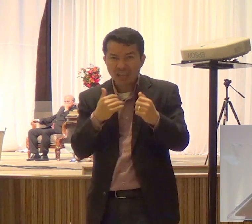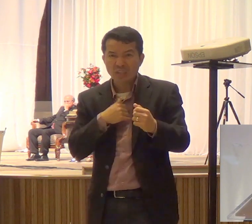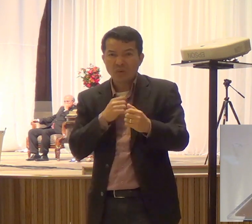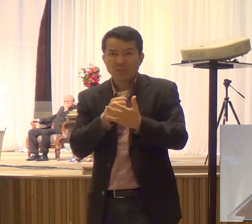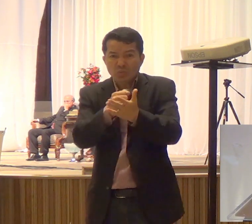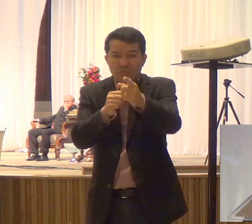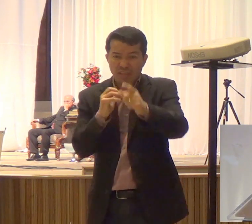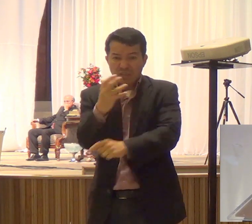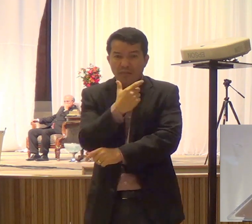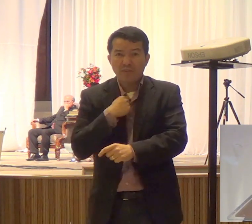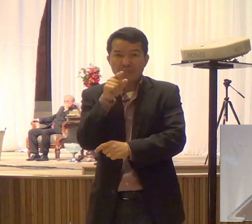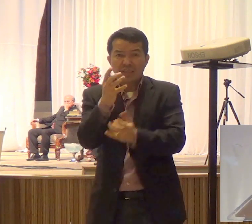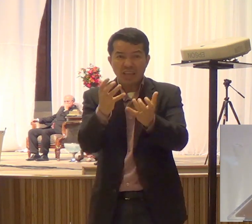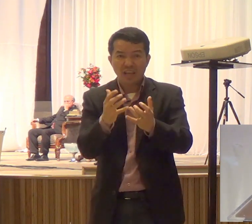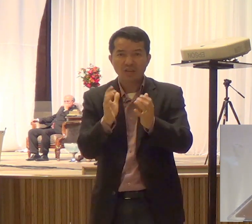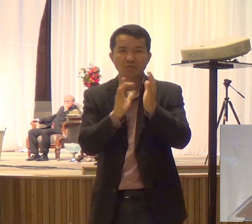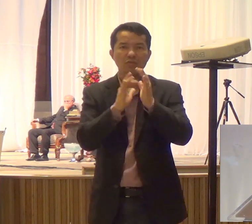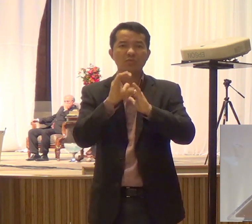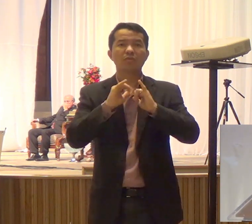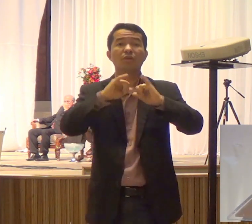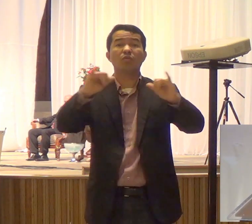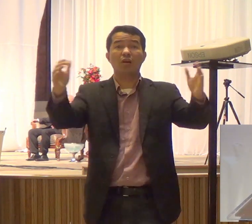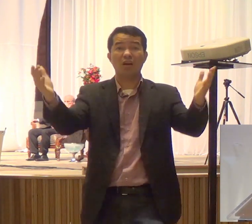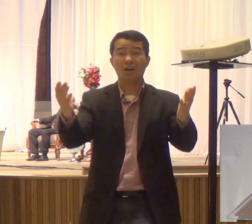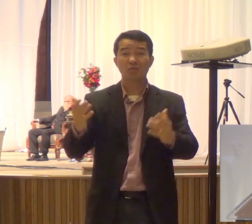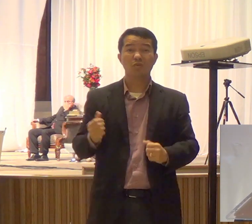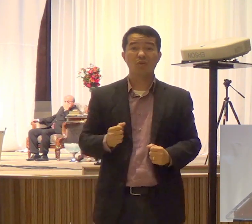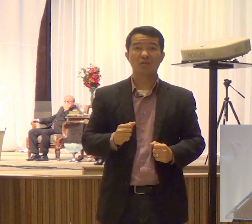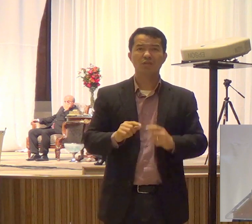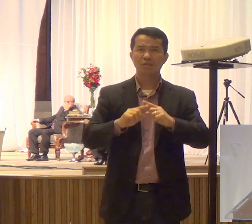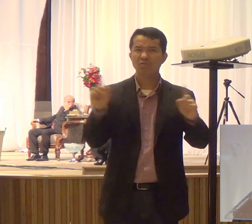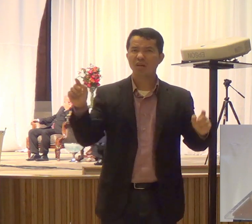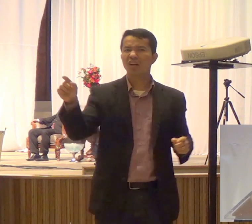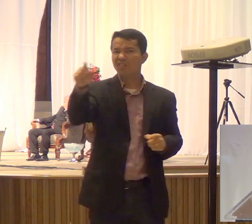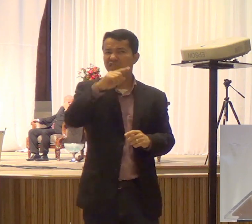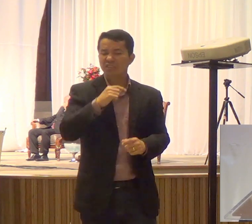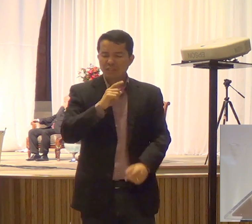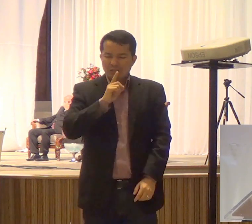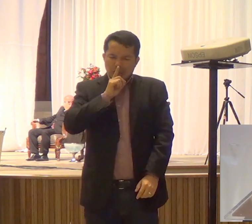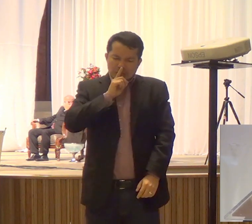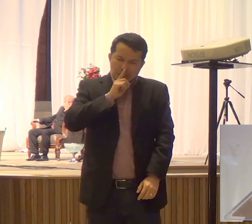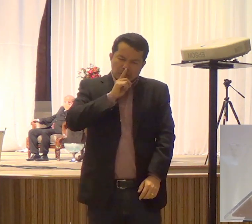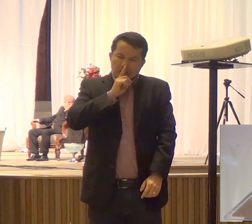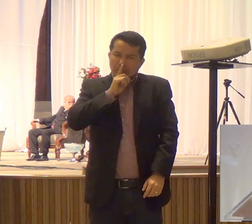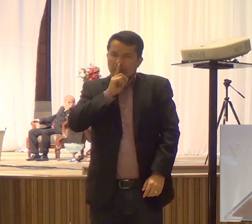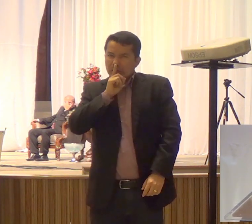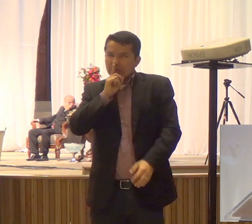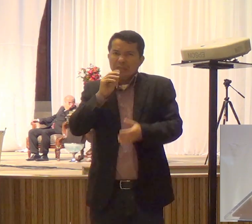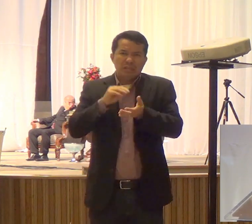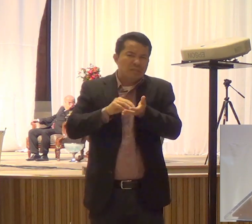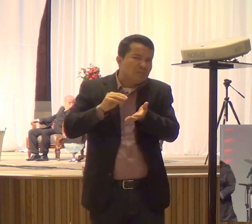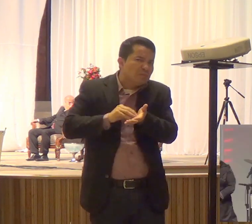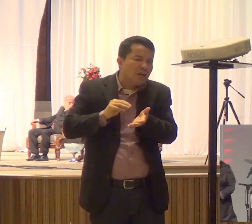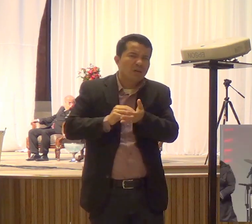Mas sabe, queridos, se você não optar em sair da fila da condenação, onde está todo mundo, se você não optar em